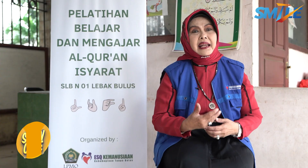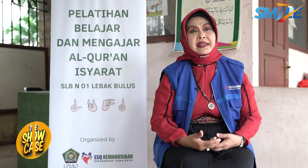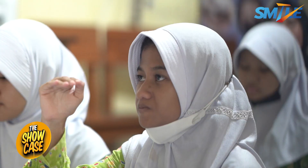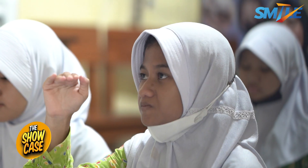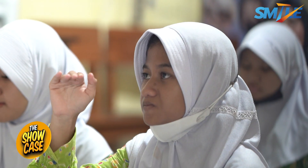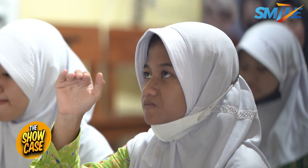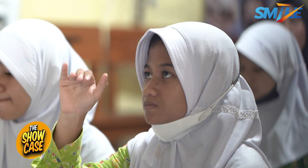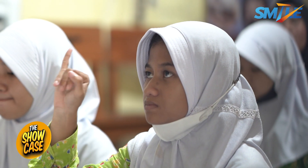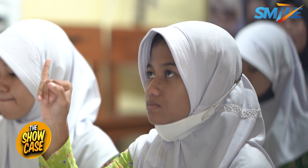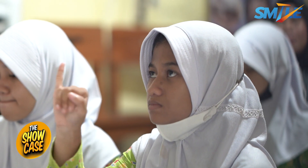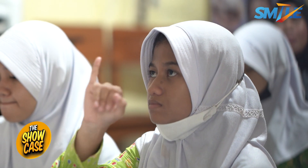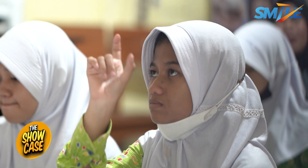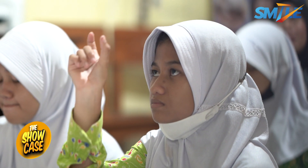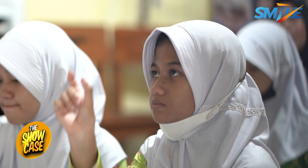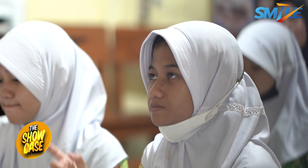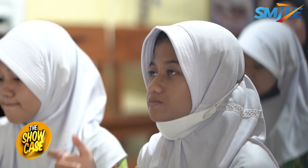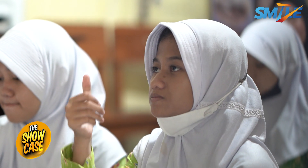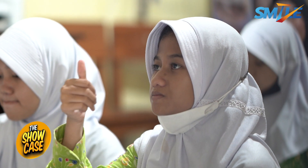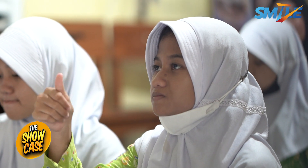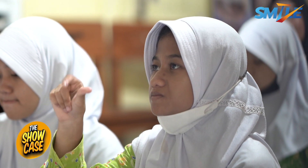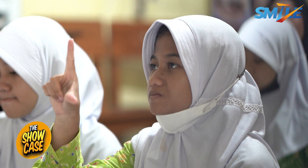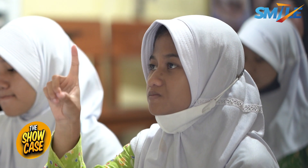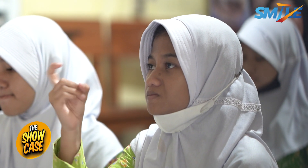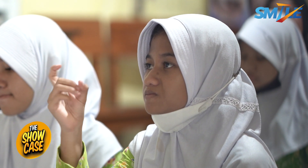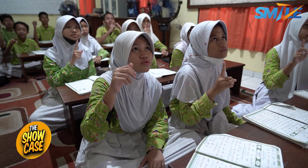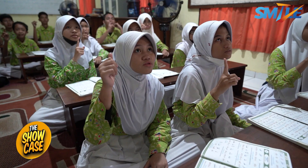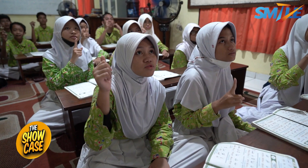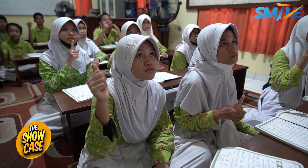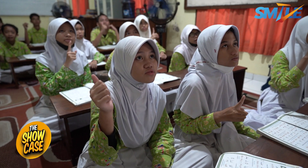berkali-kali diolah, berkali-kali diproses sampai kemudian menemukan satu metode yang oleh